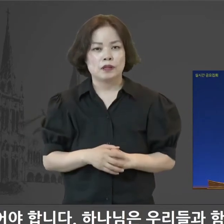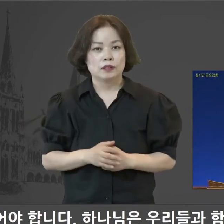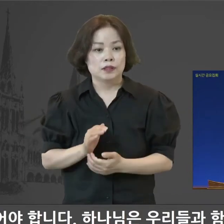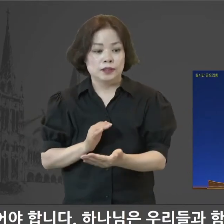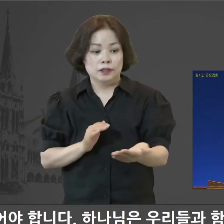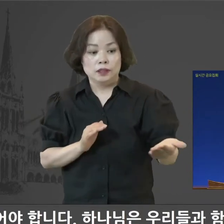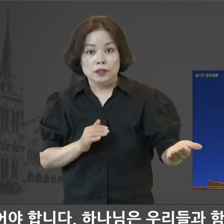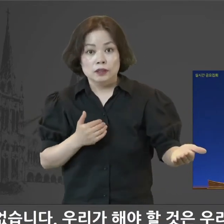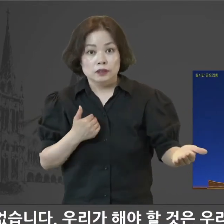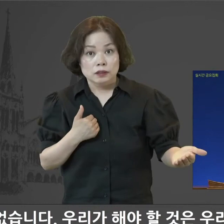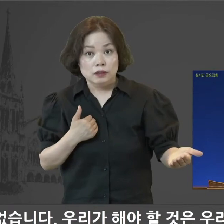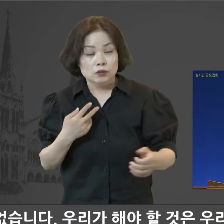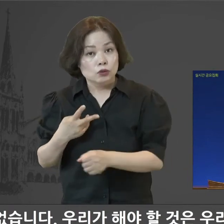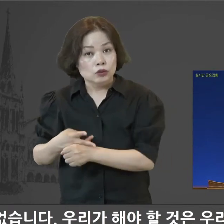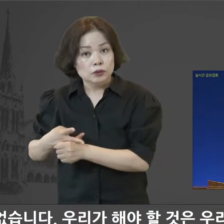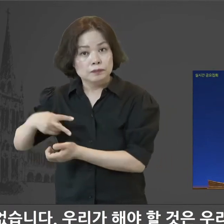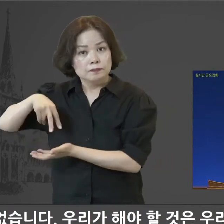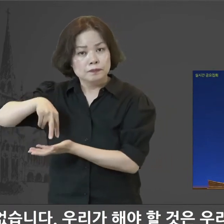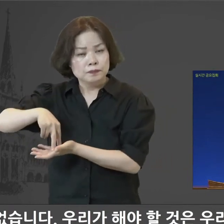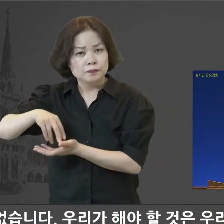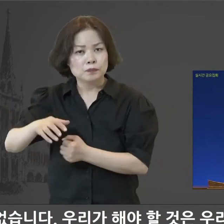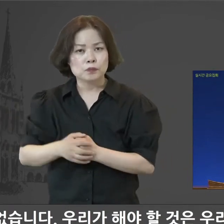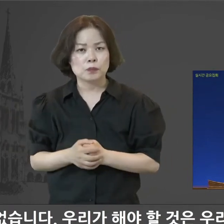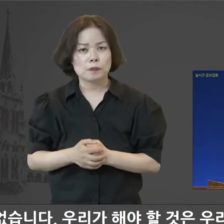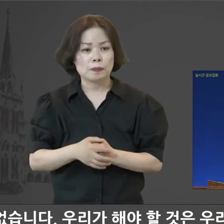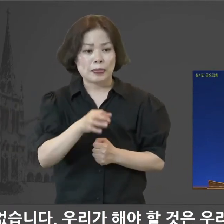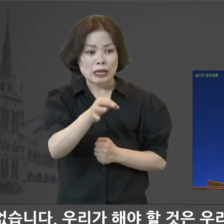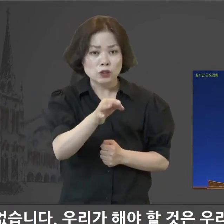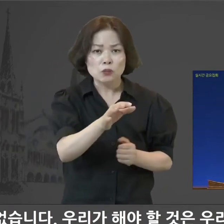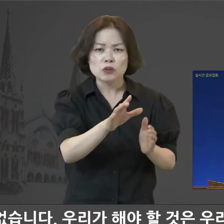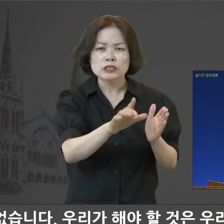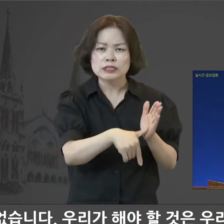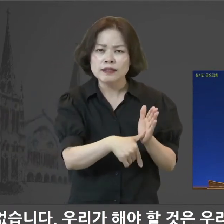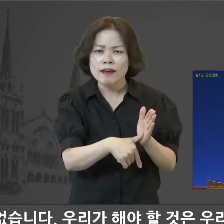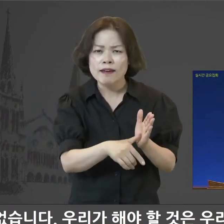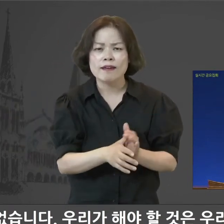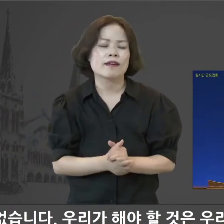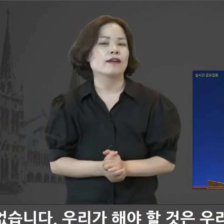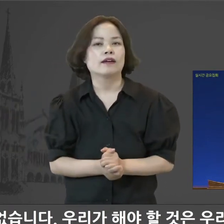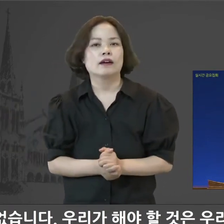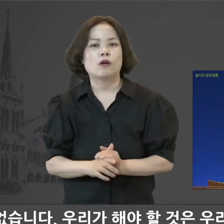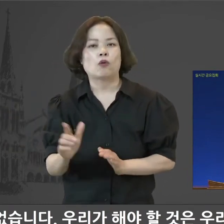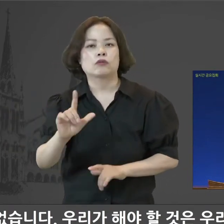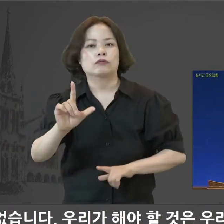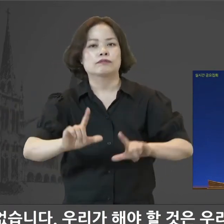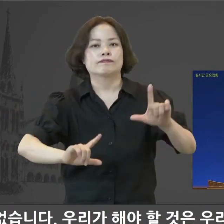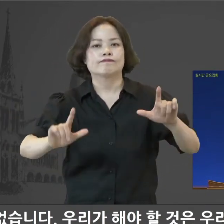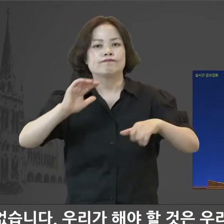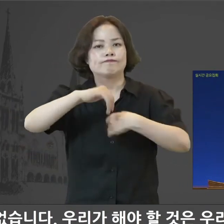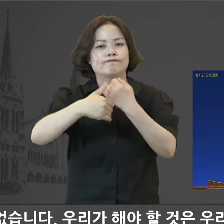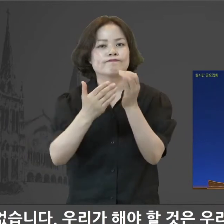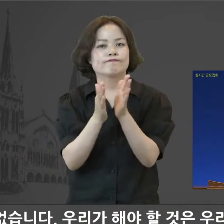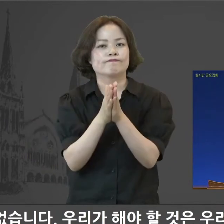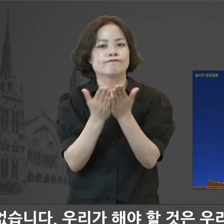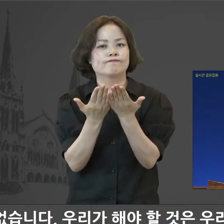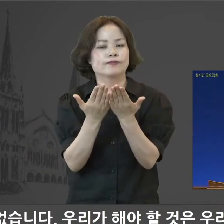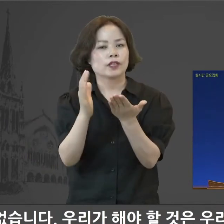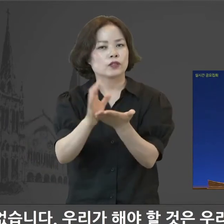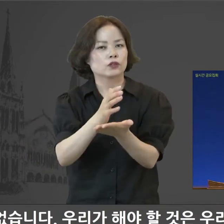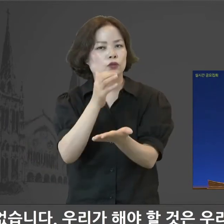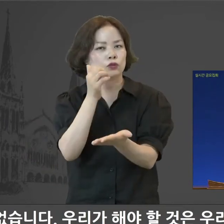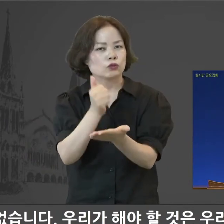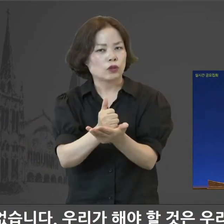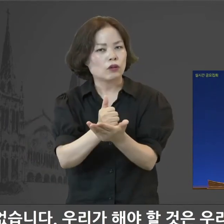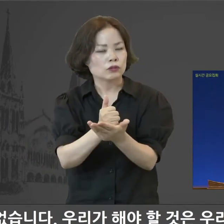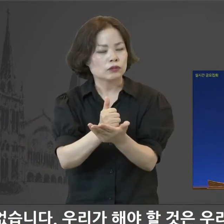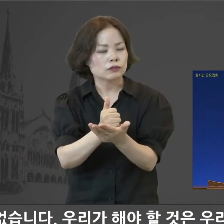여러분, 제가 이 금융자본주의 시대에 어떤 태도가 성경적이고 그리스도인다운